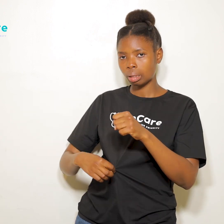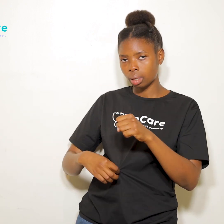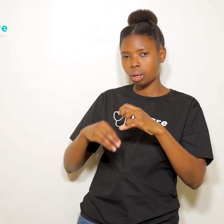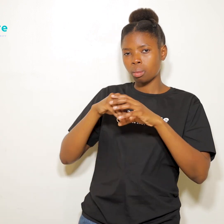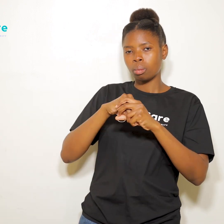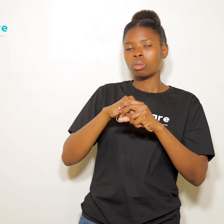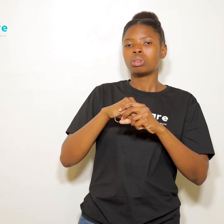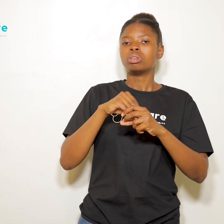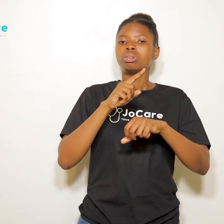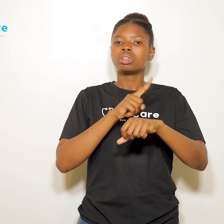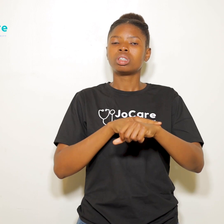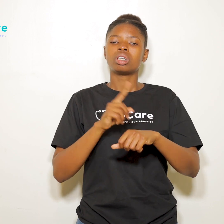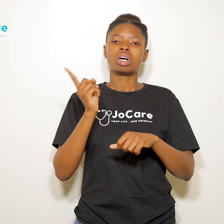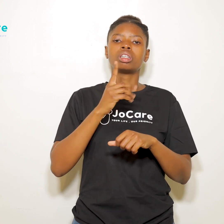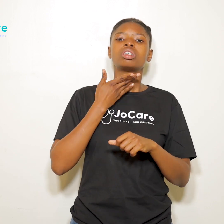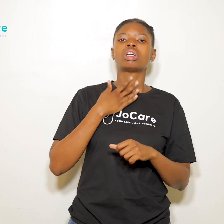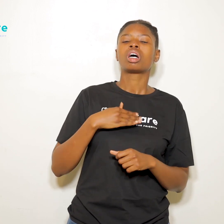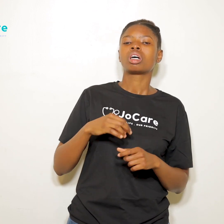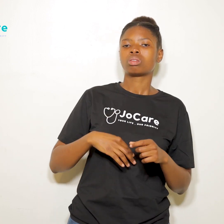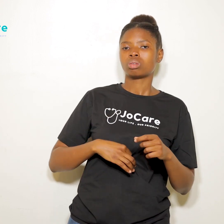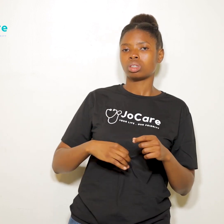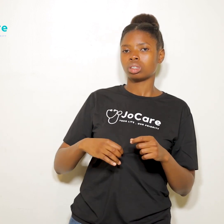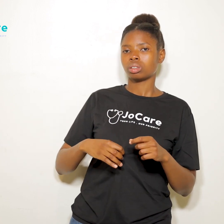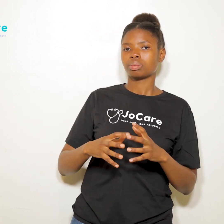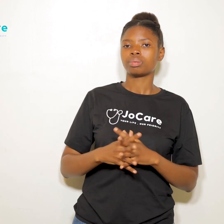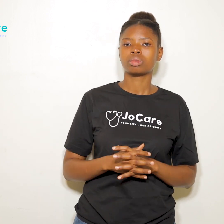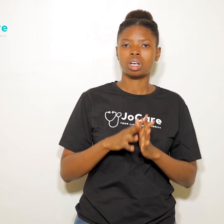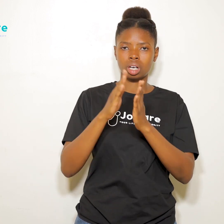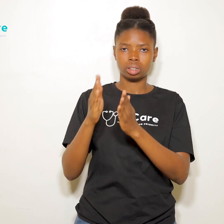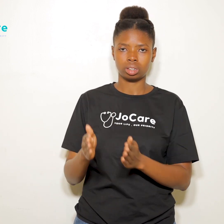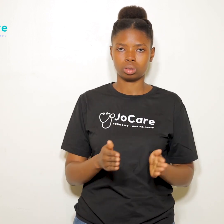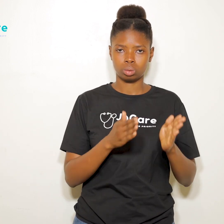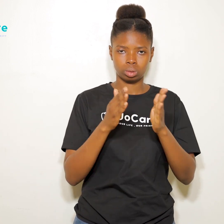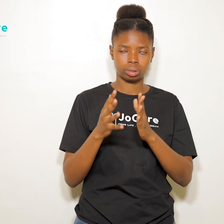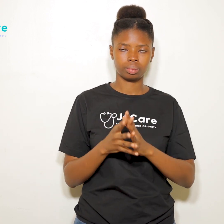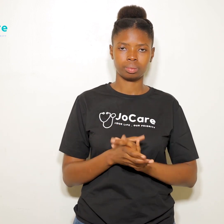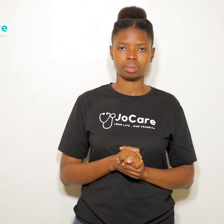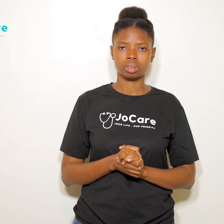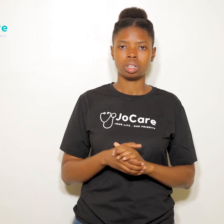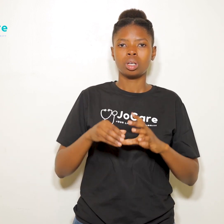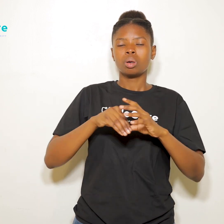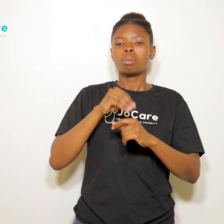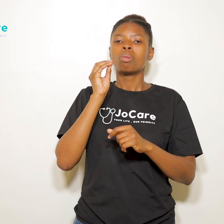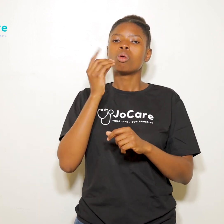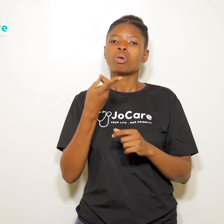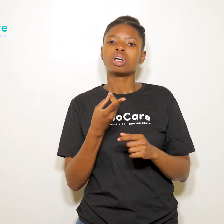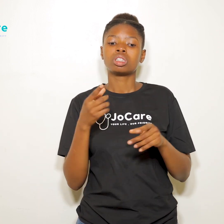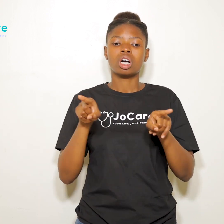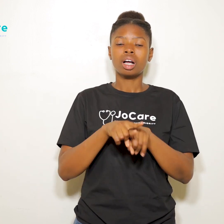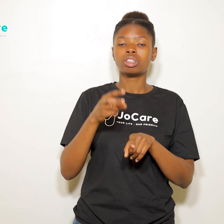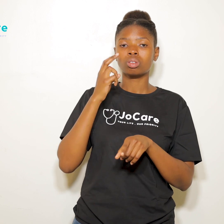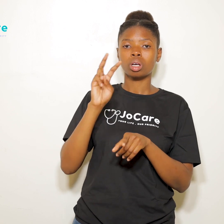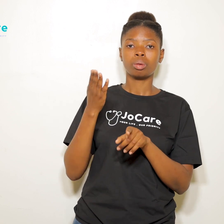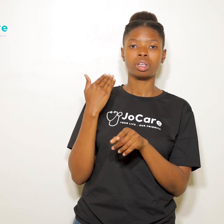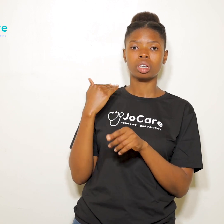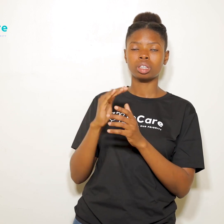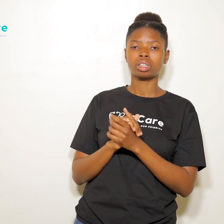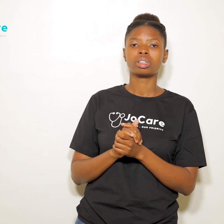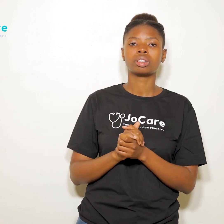atifuza gutwara inda atateganyije. Ni ukuvuga ngo muri kwa kwezi uko twabibonye muri biriya bice harimo igice umudamu